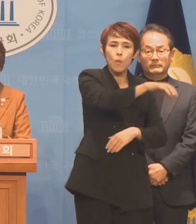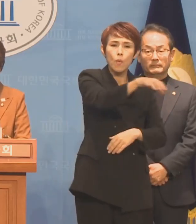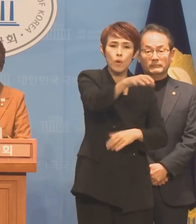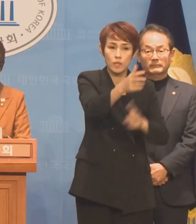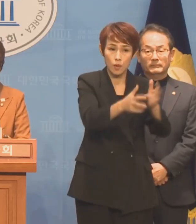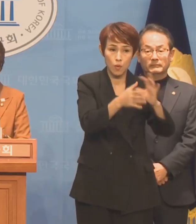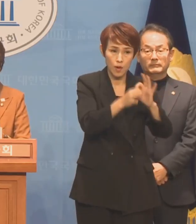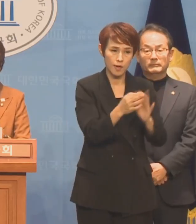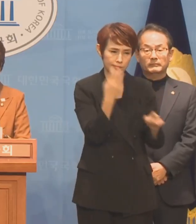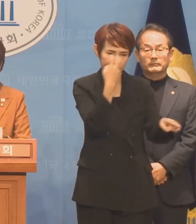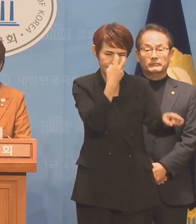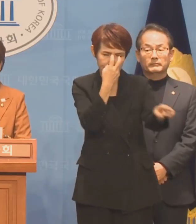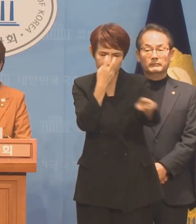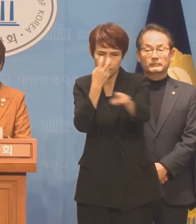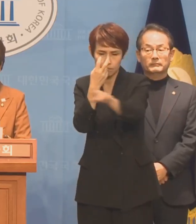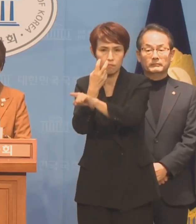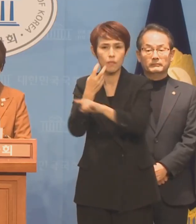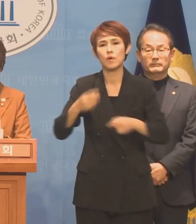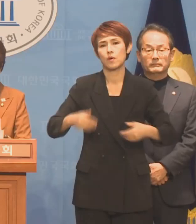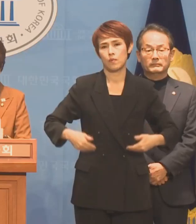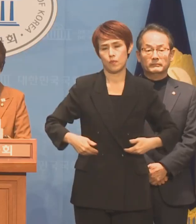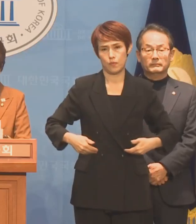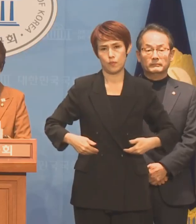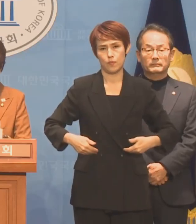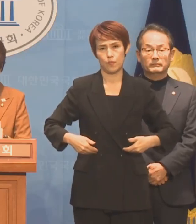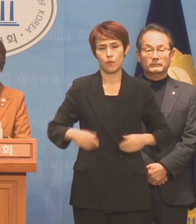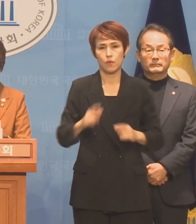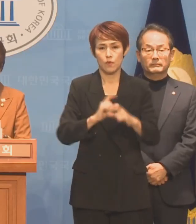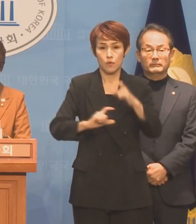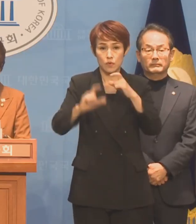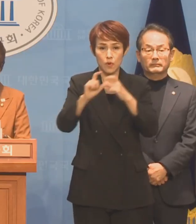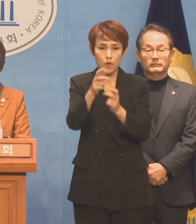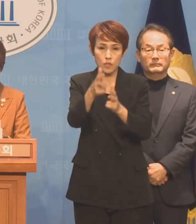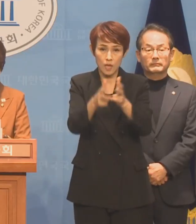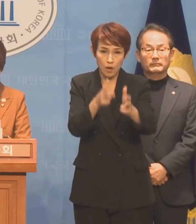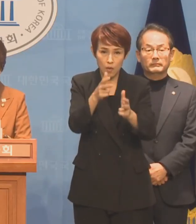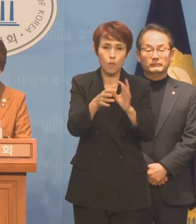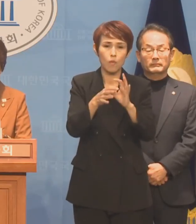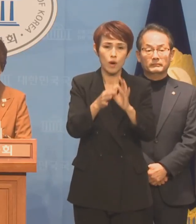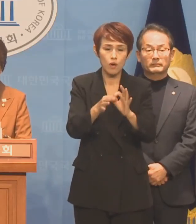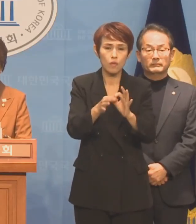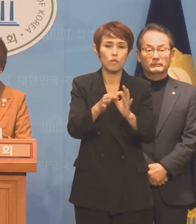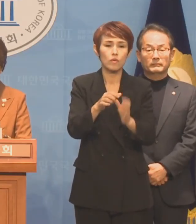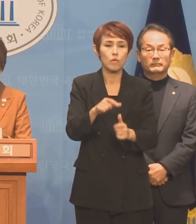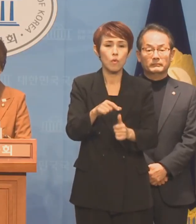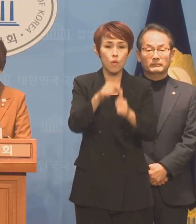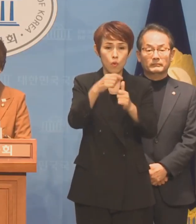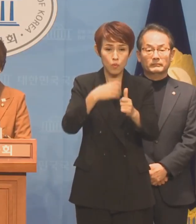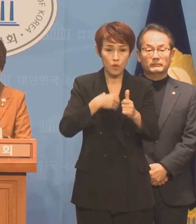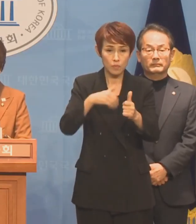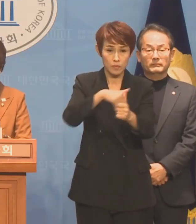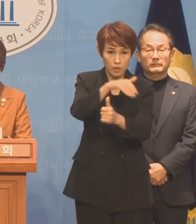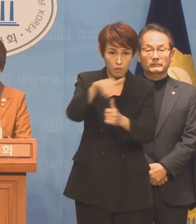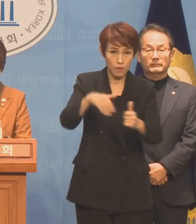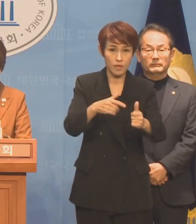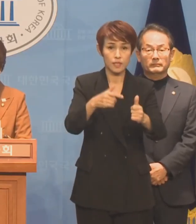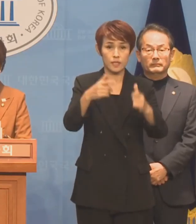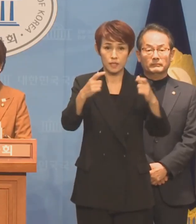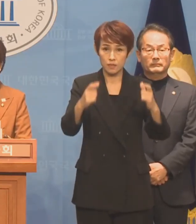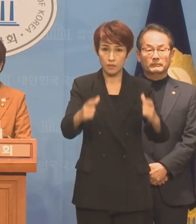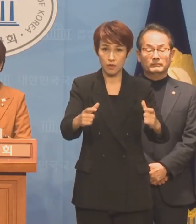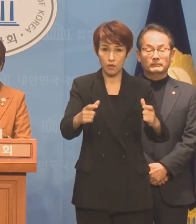대해 면밀히 실태를 검토하여 추가적으로 산업 고용 위기 지역 지정을 위기